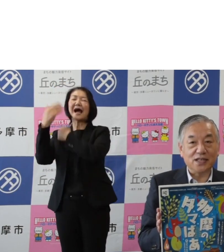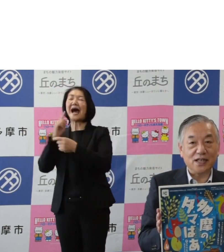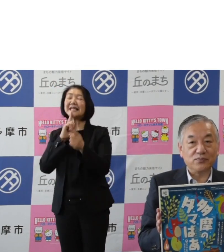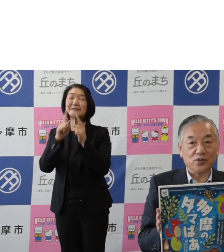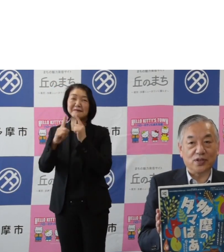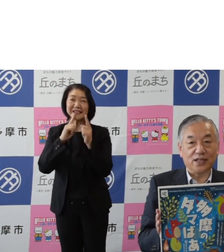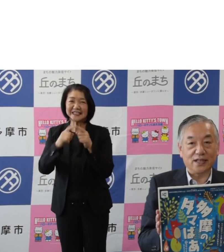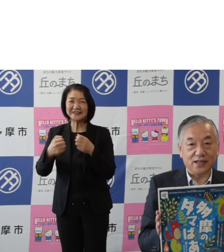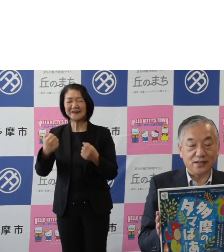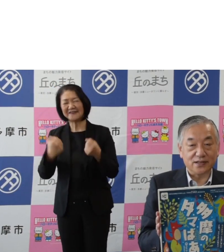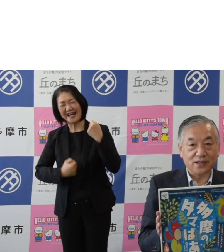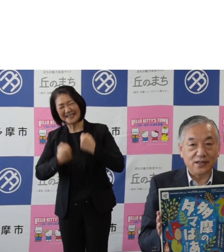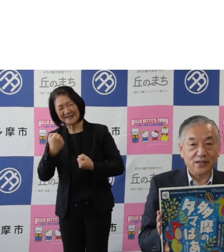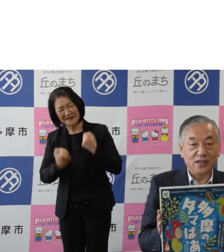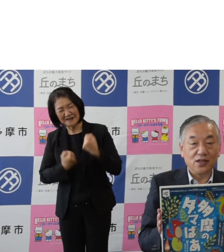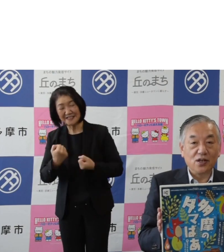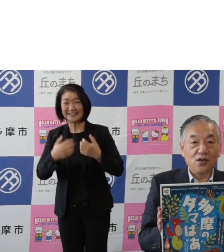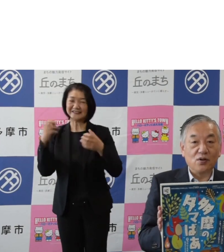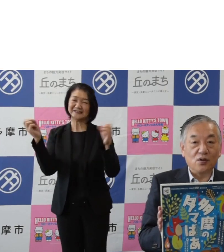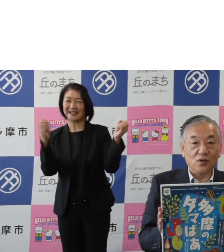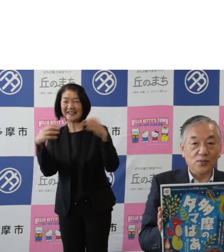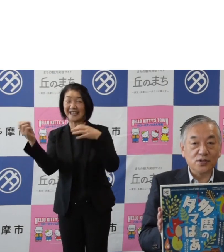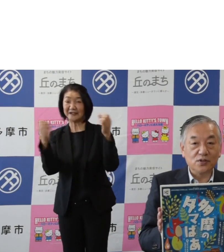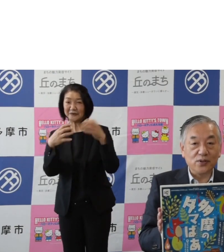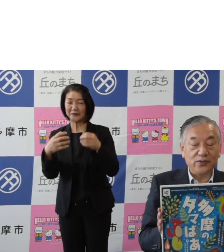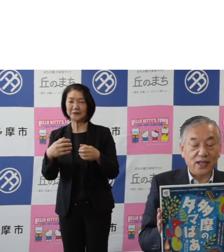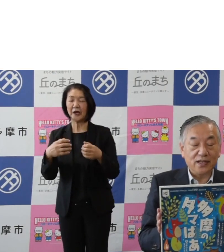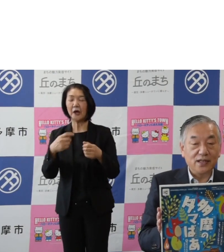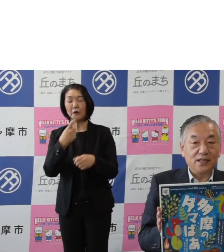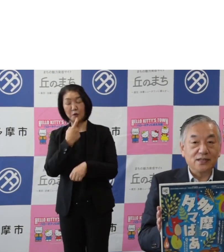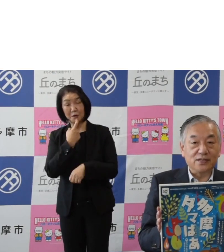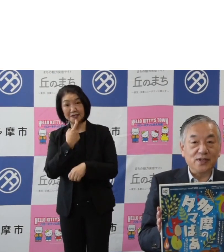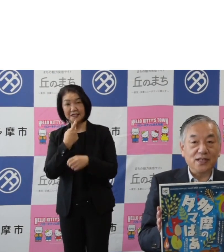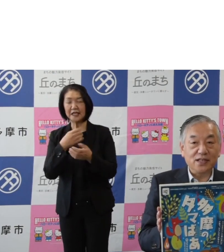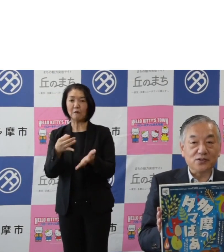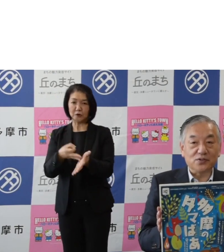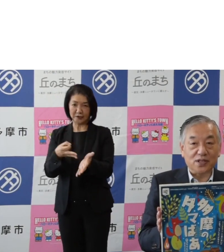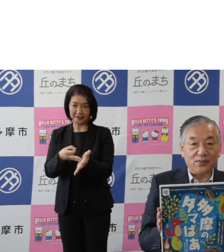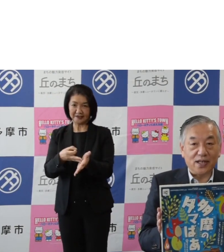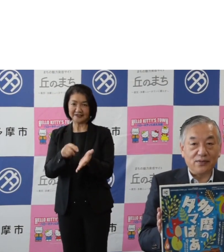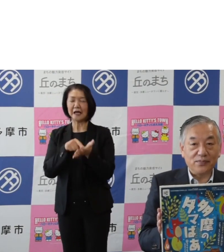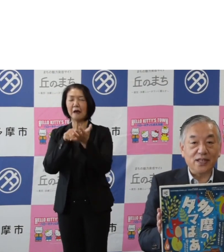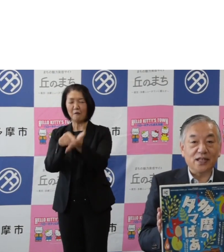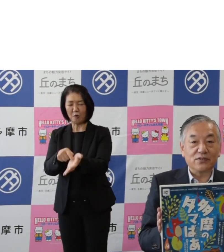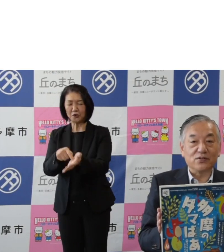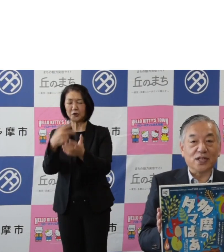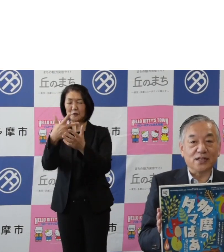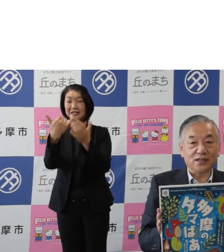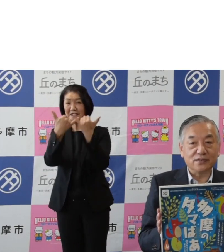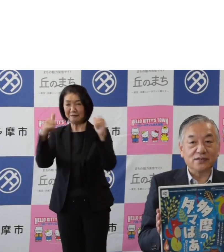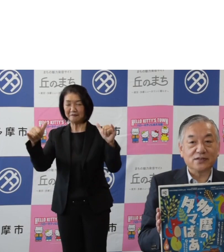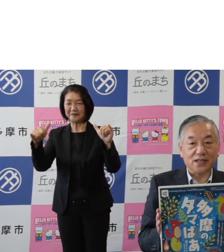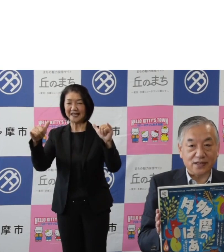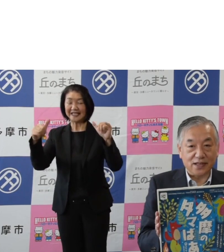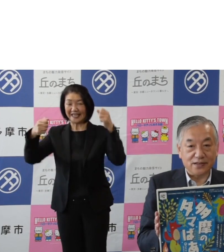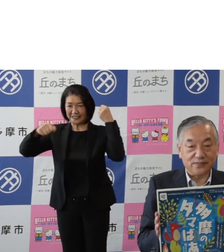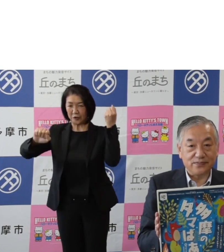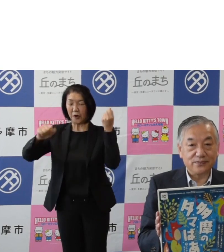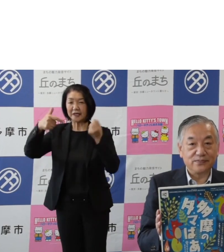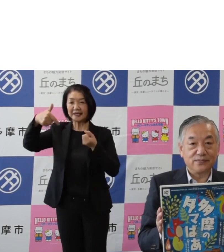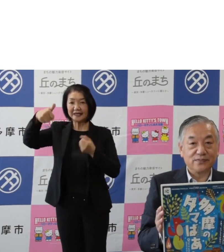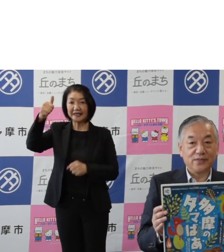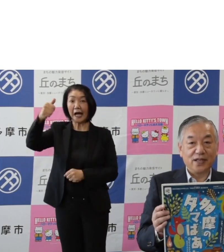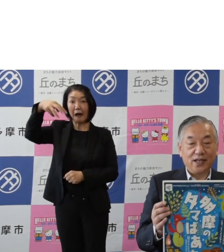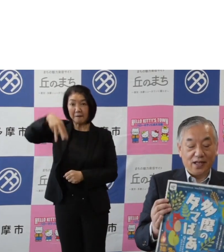不思議な物語です。お申し込みは市民劇場多摩までご連絡ください。